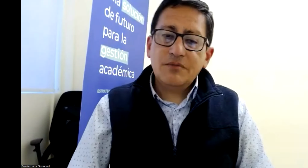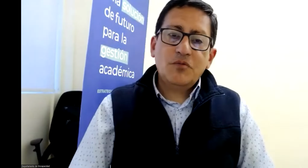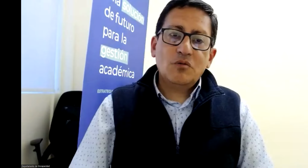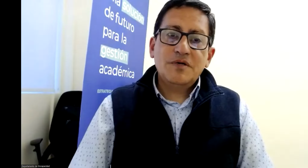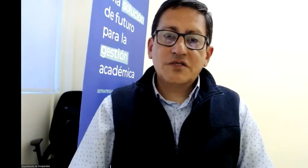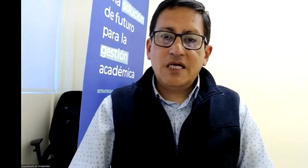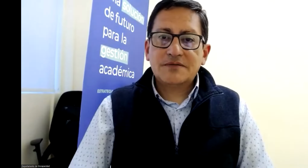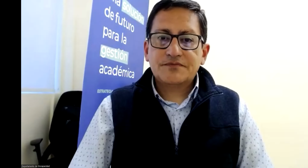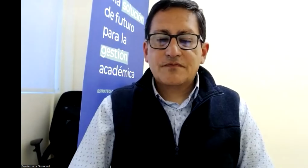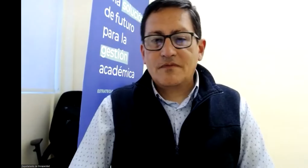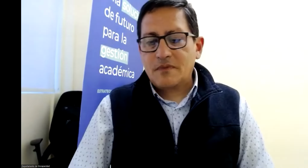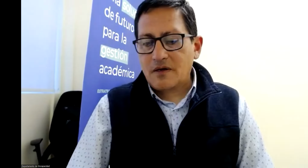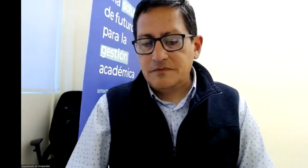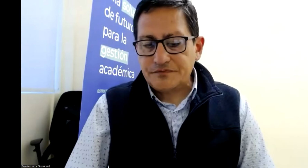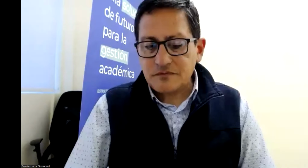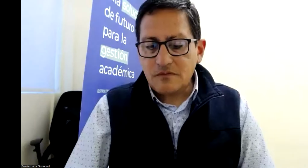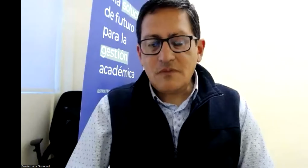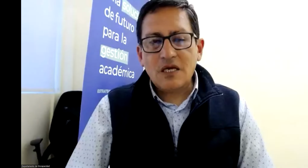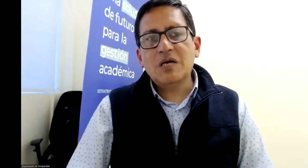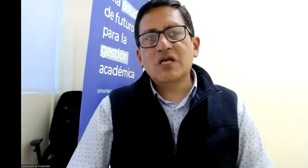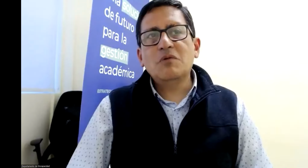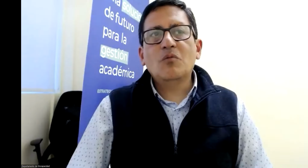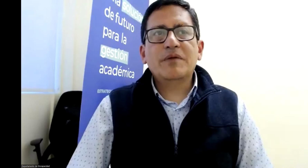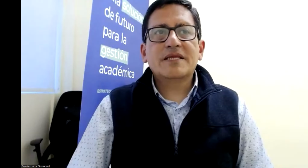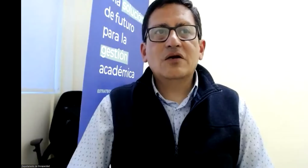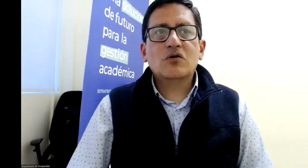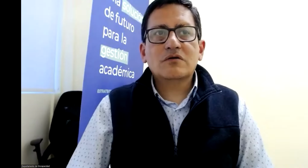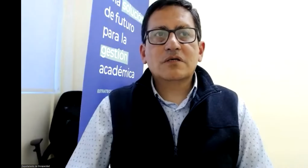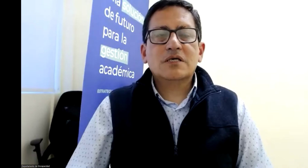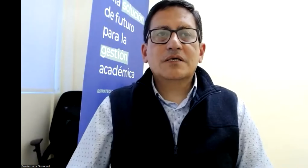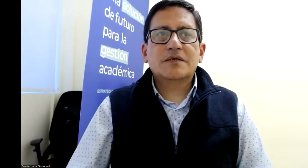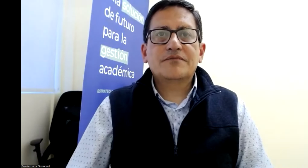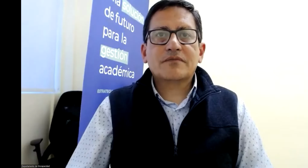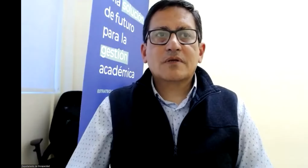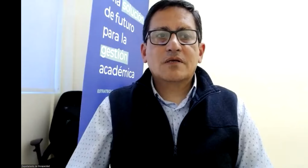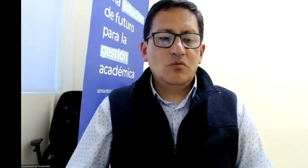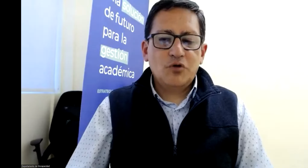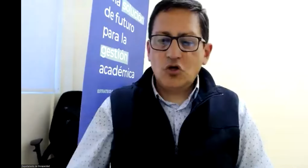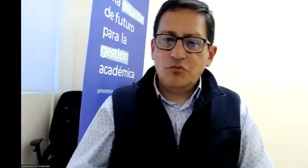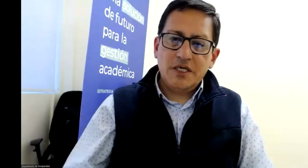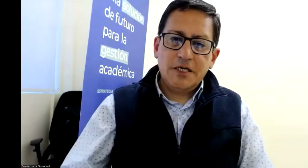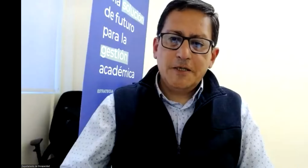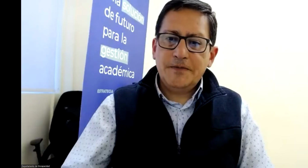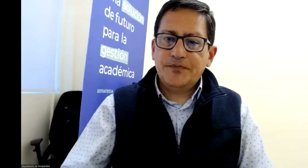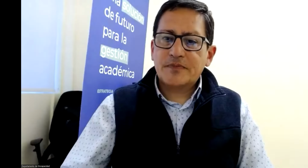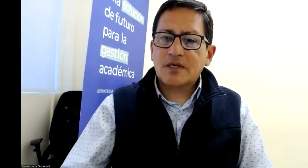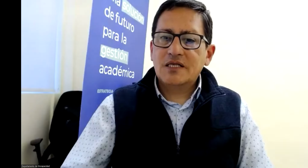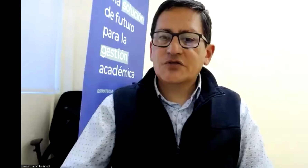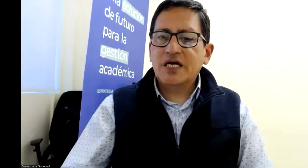tenemos los pronombres personales ahora podríamos complementarlo con un pronombre adicional